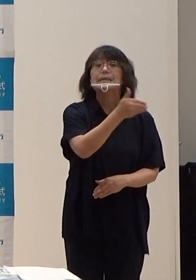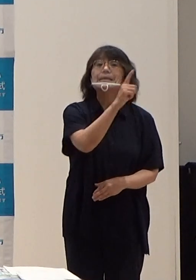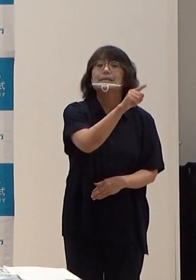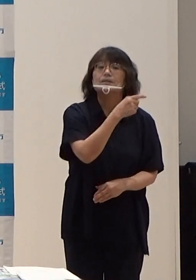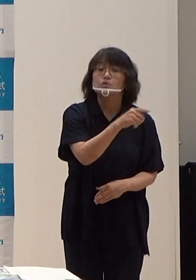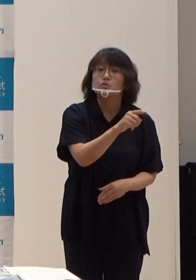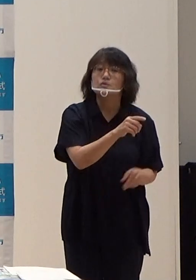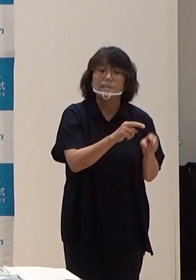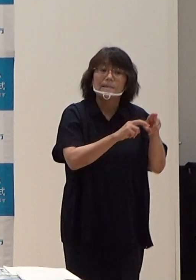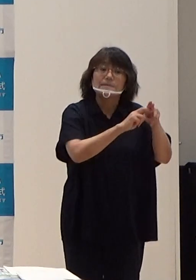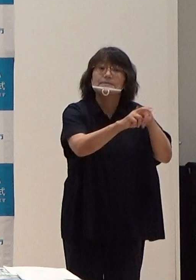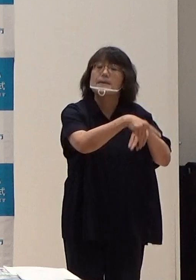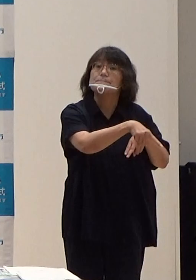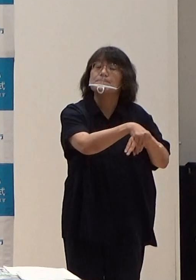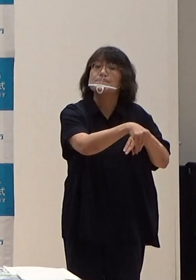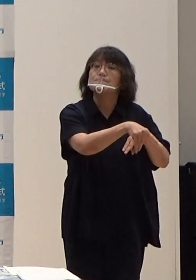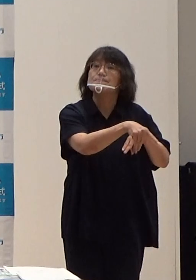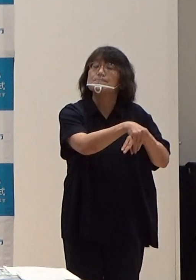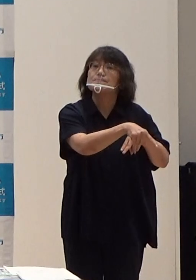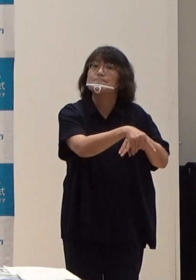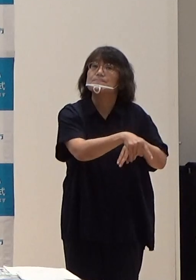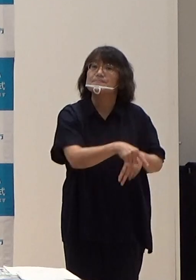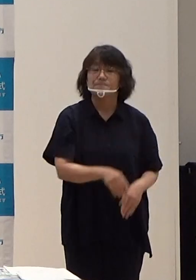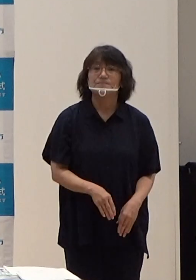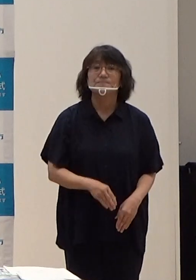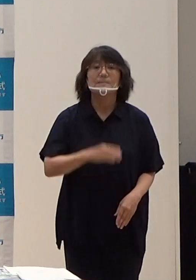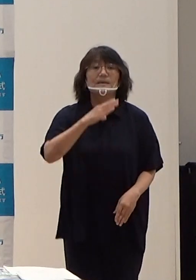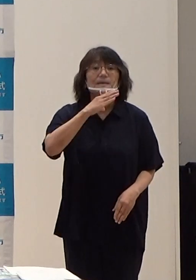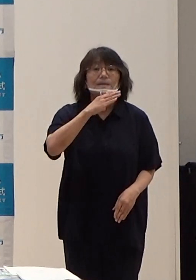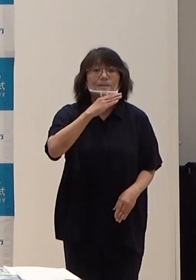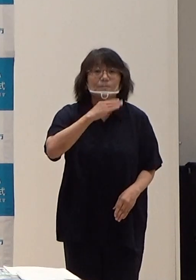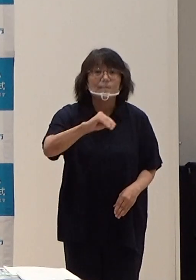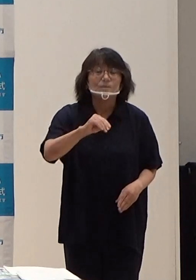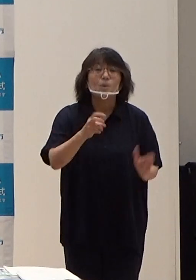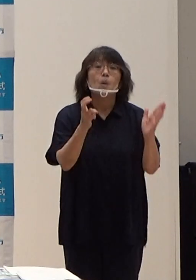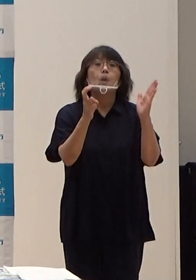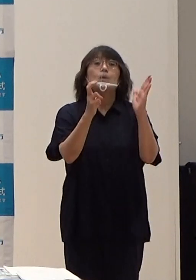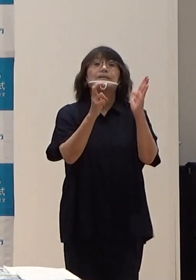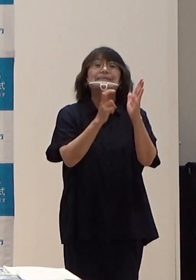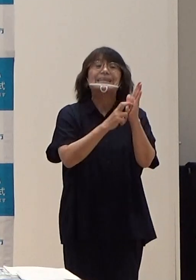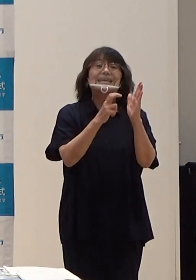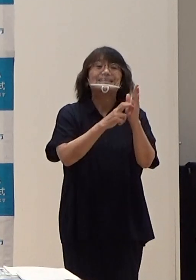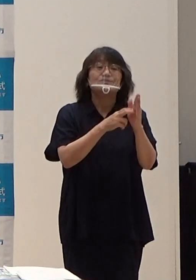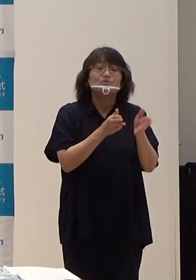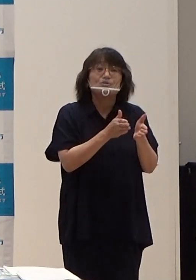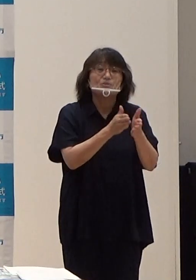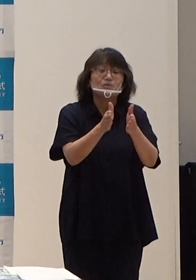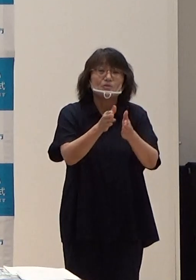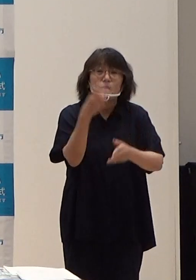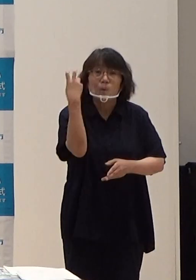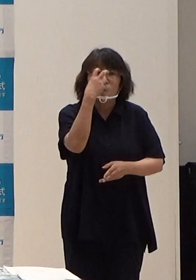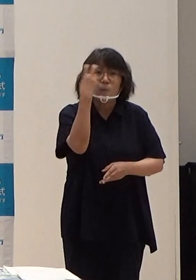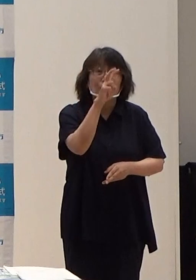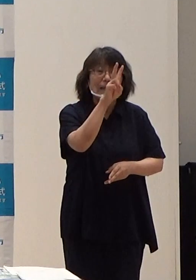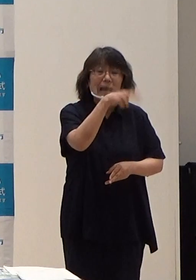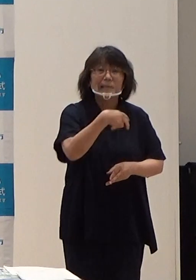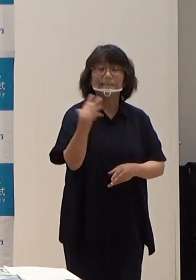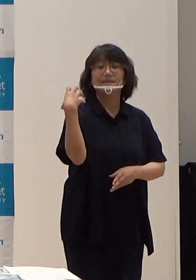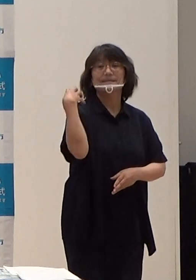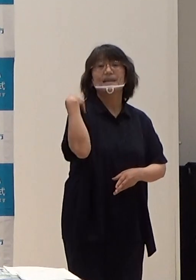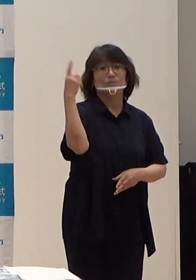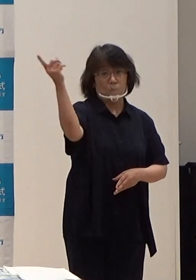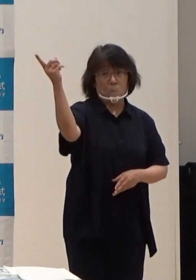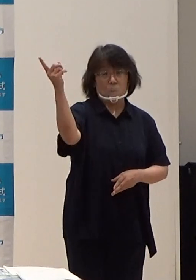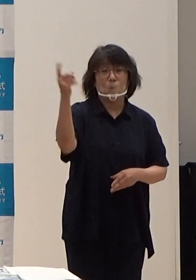道を任せていると水戸鉄道管理局水戸支社になりますけれども、十分仙台